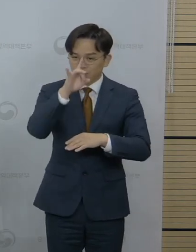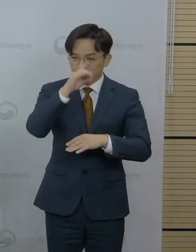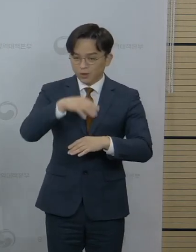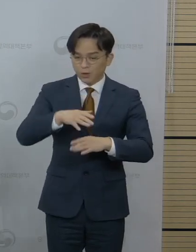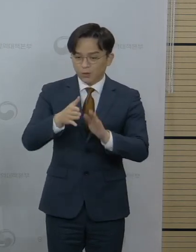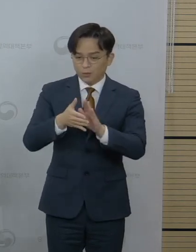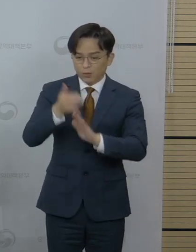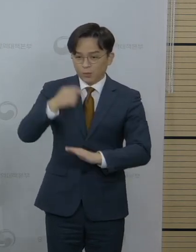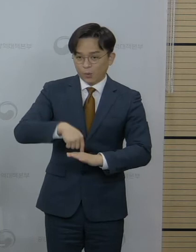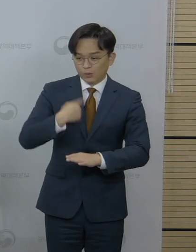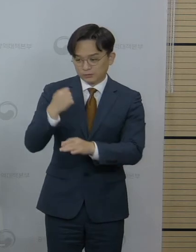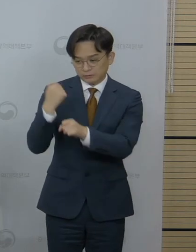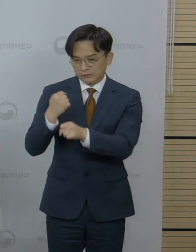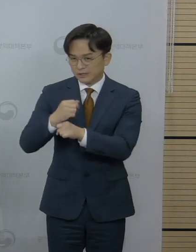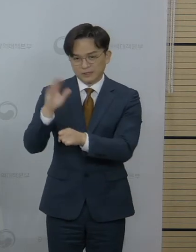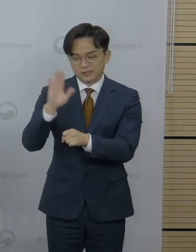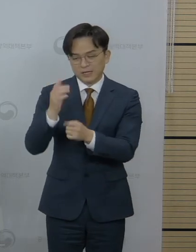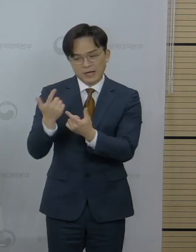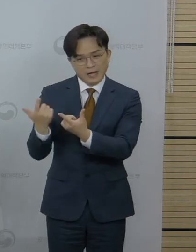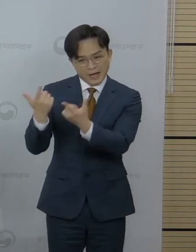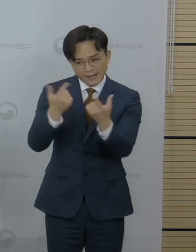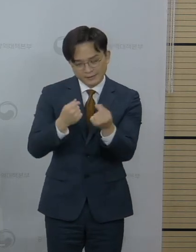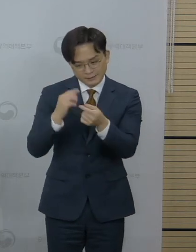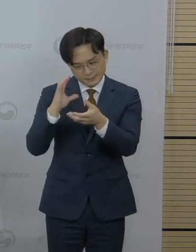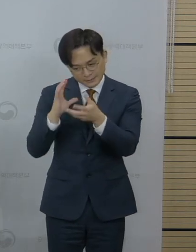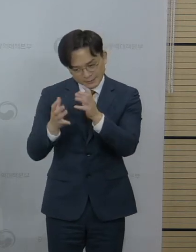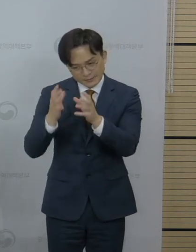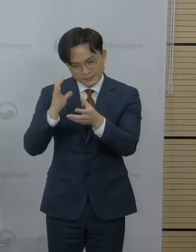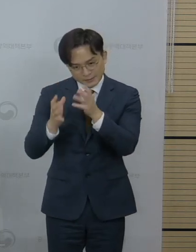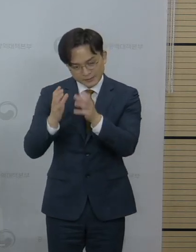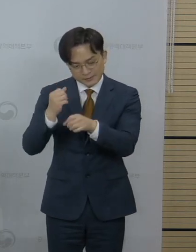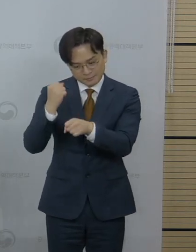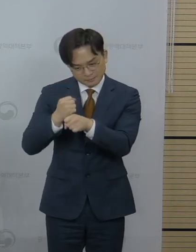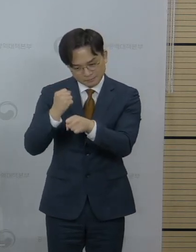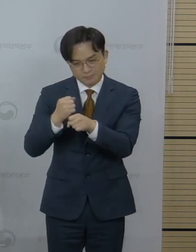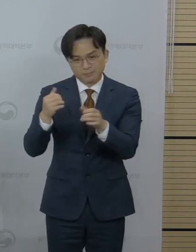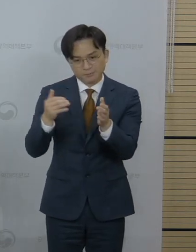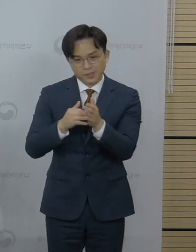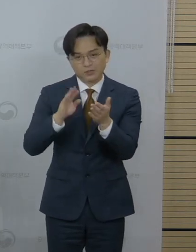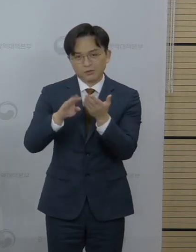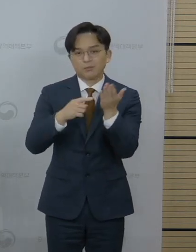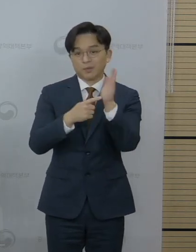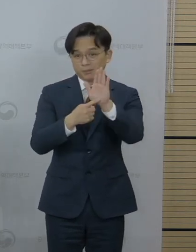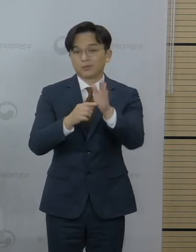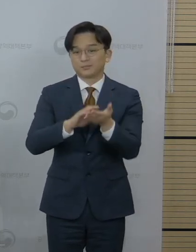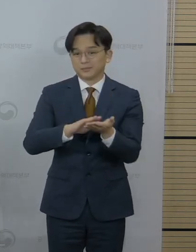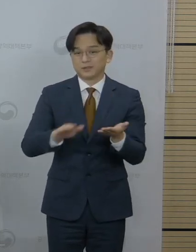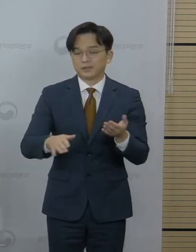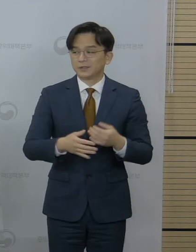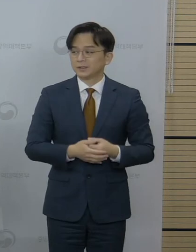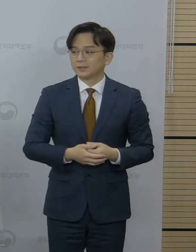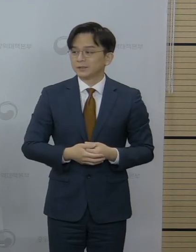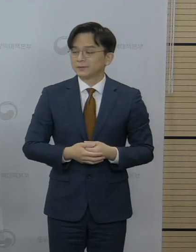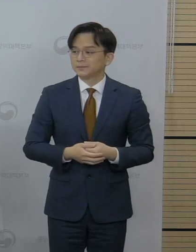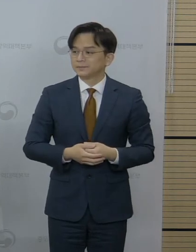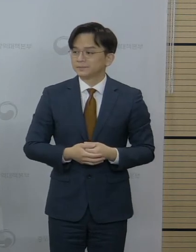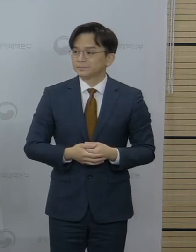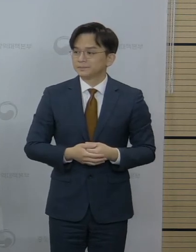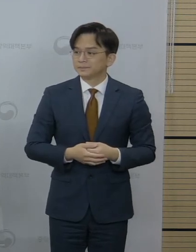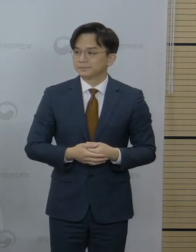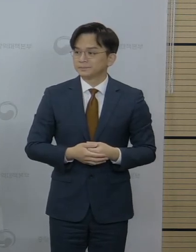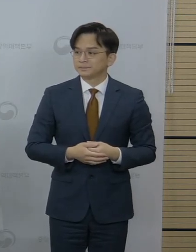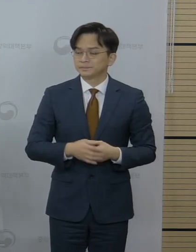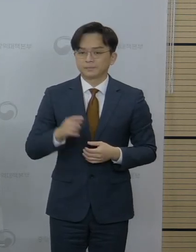상황에 따라서 가장 합리적인 대응을 하고 있다는 말씀을 드립니다. 네. 다음은 국민일보